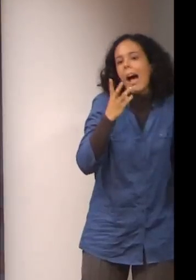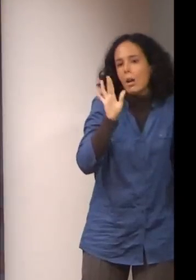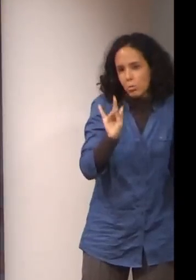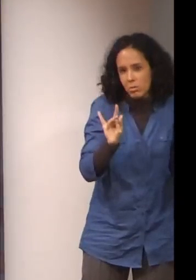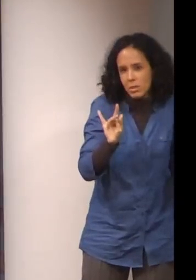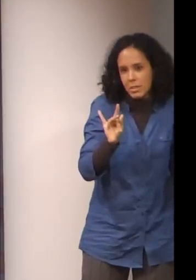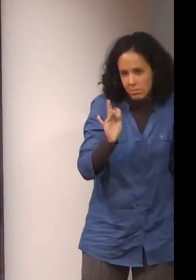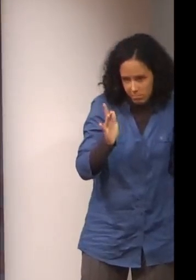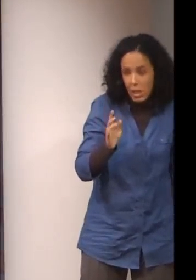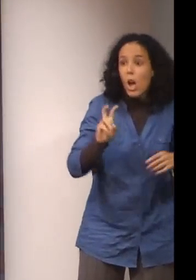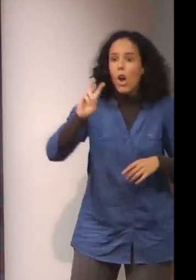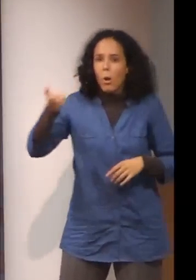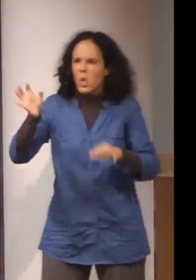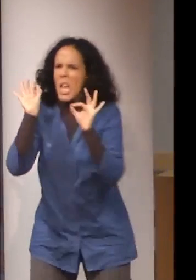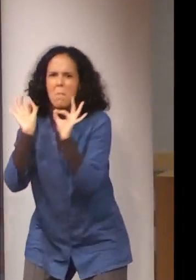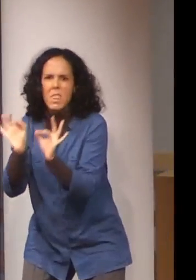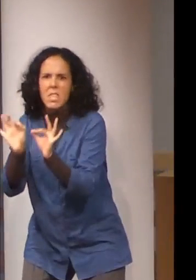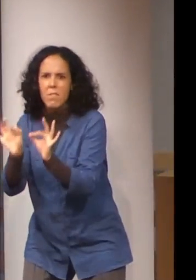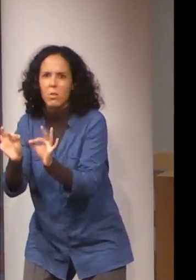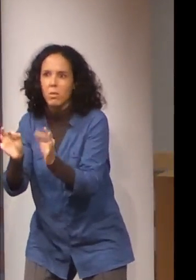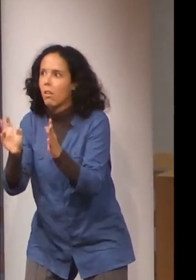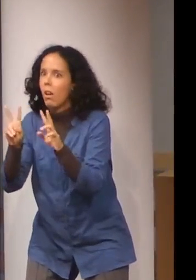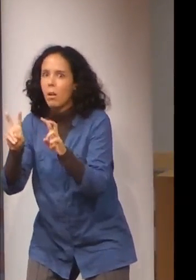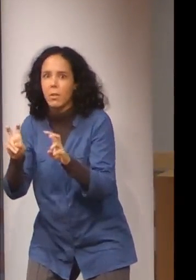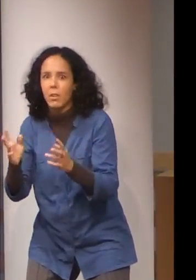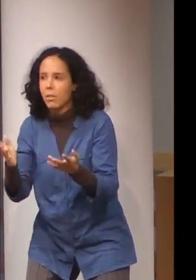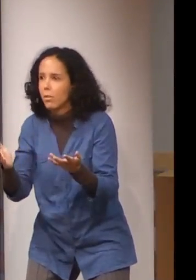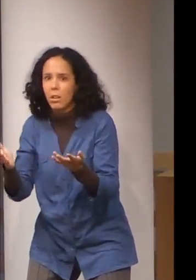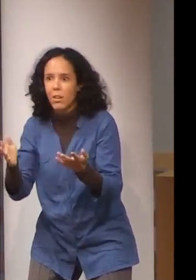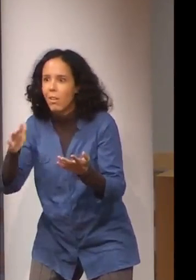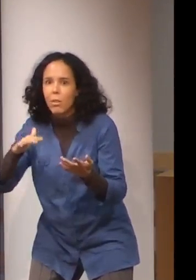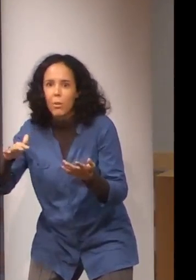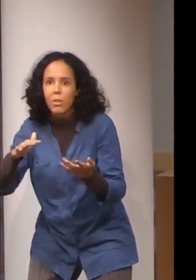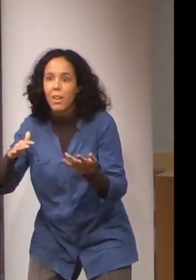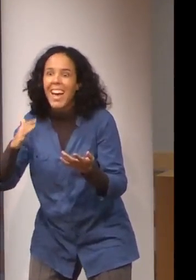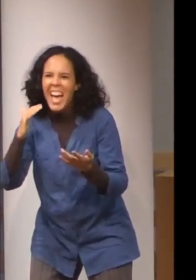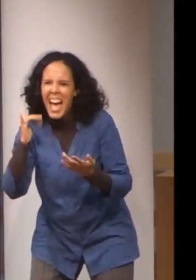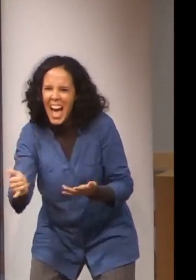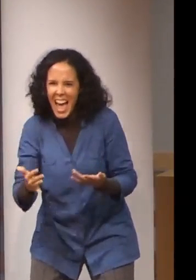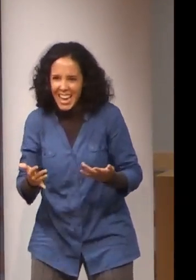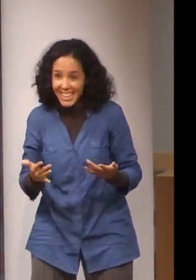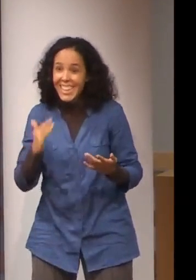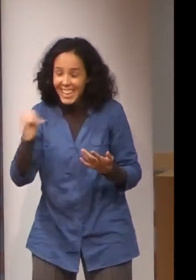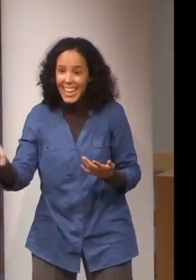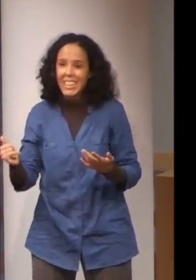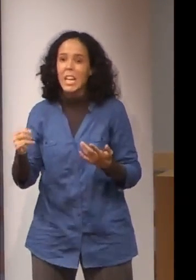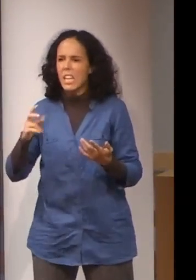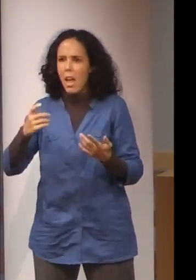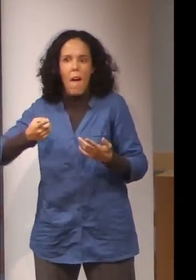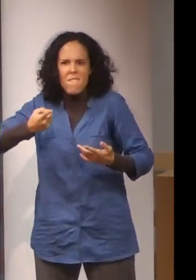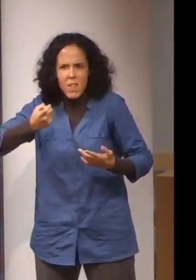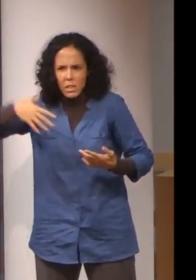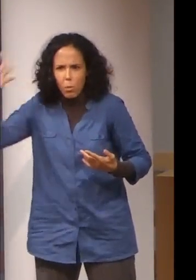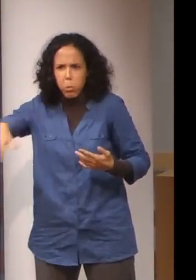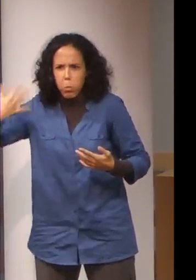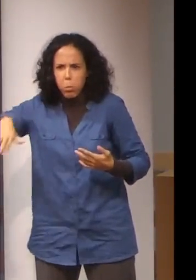similares a la literatura oyente, pero también recogiendo las especificidades propias de la lengua de signos, que las hay,